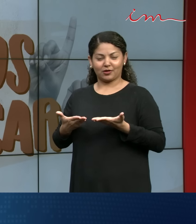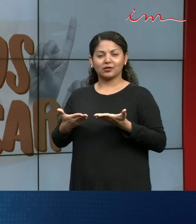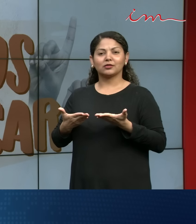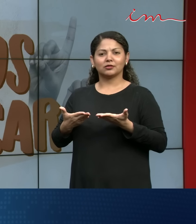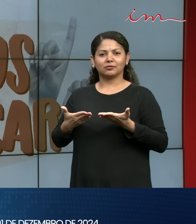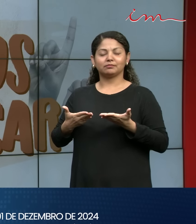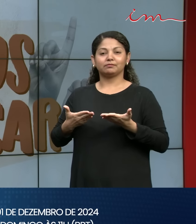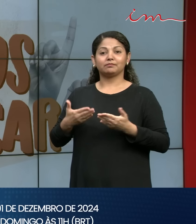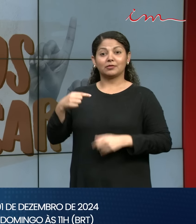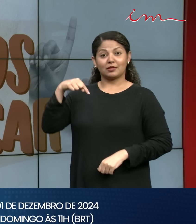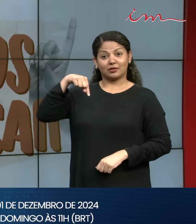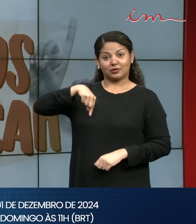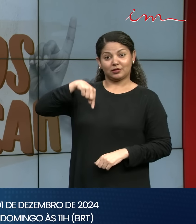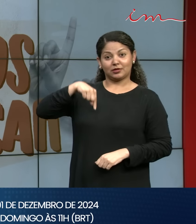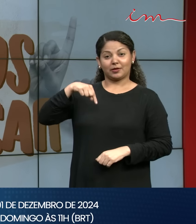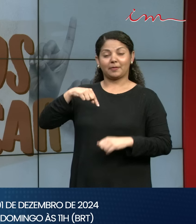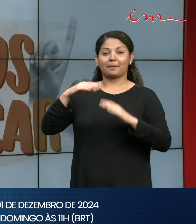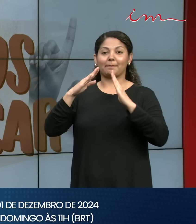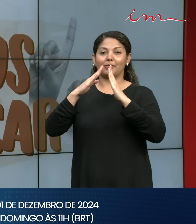Quero te convidar